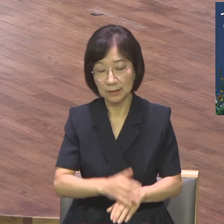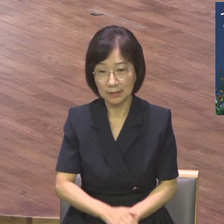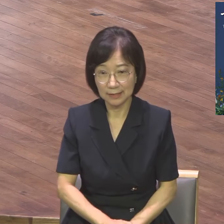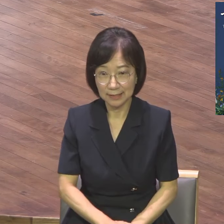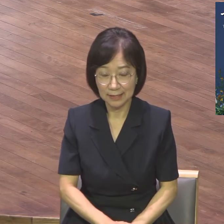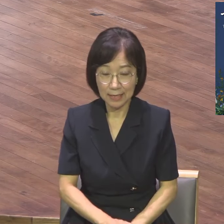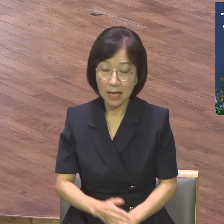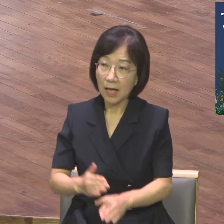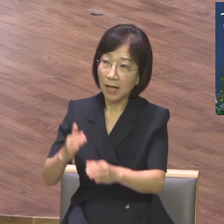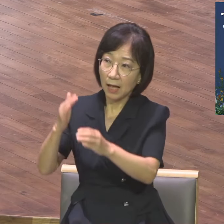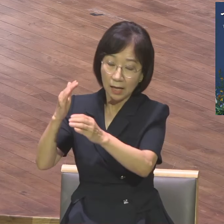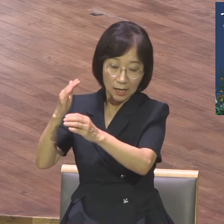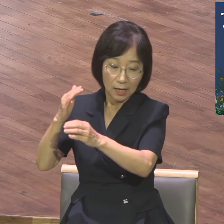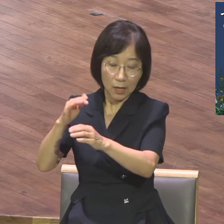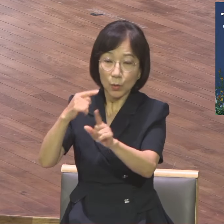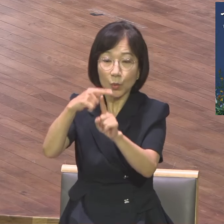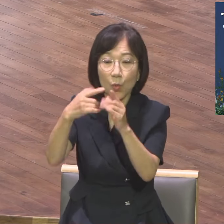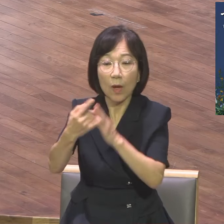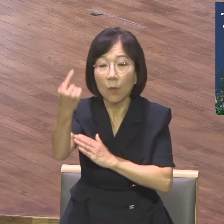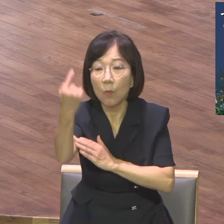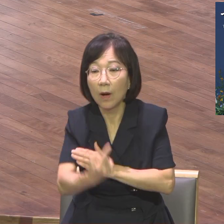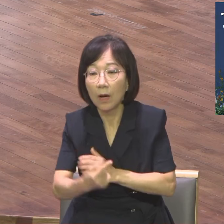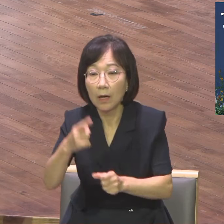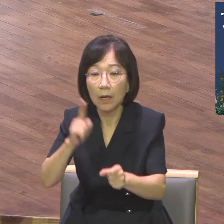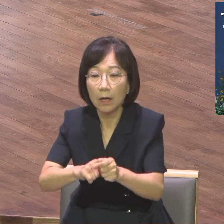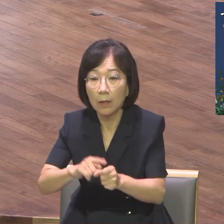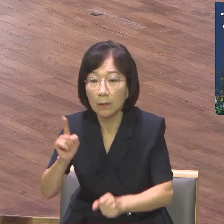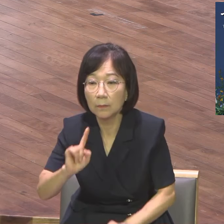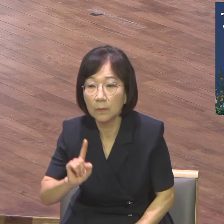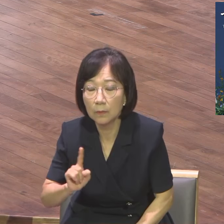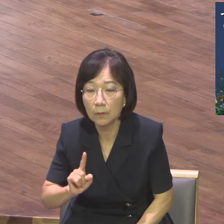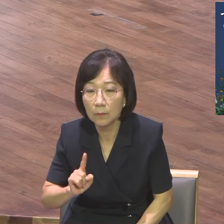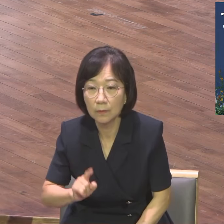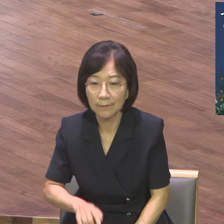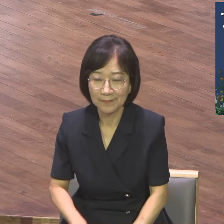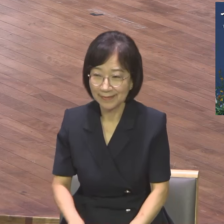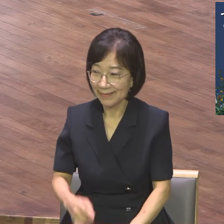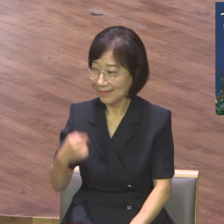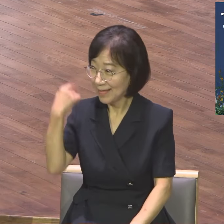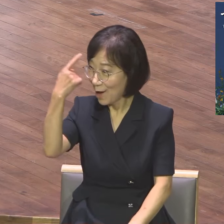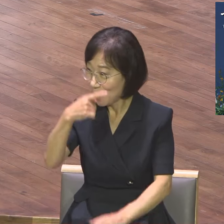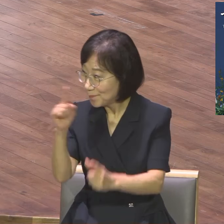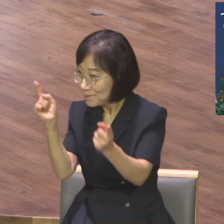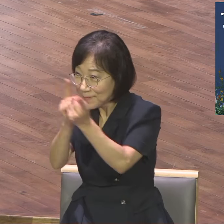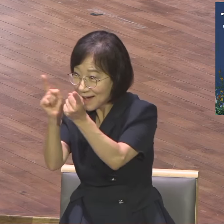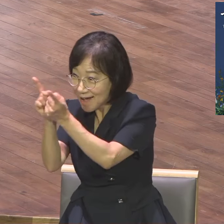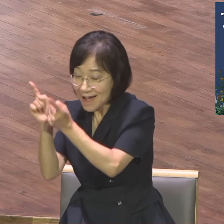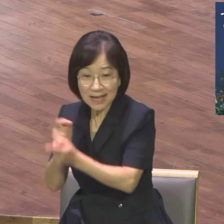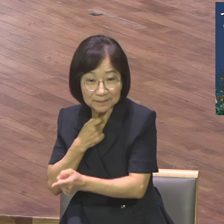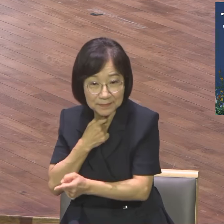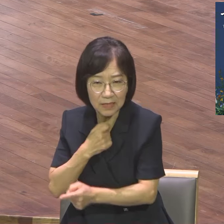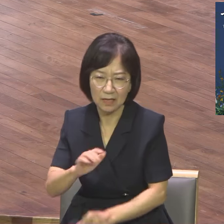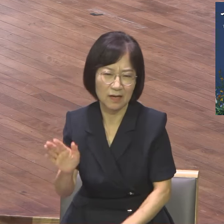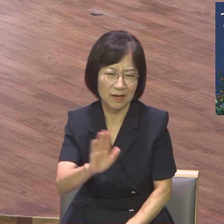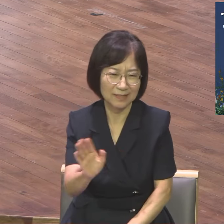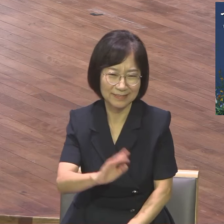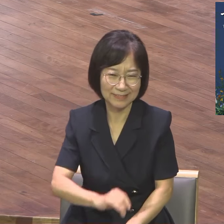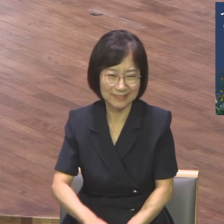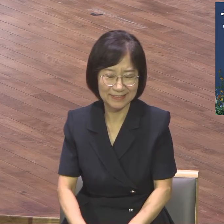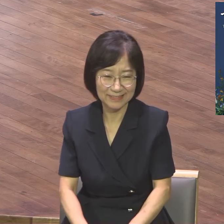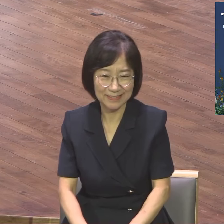하나님 말씀, 우리가 여기 교회 왜 나옵니까? 여기 뭐 누구 보러 옵니까? 그